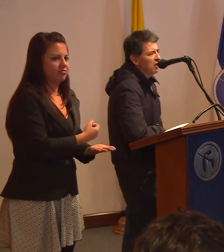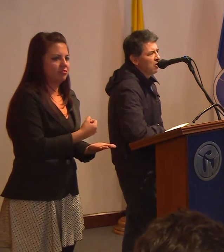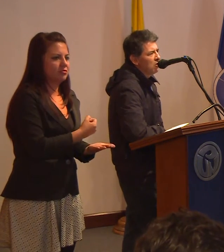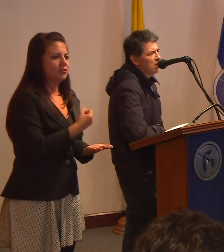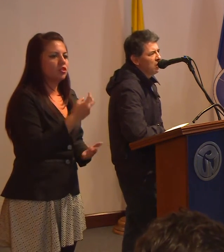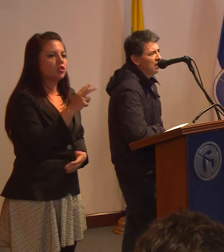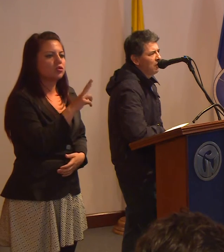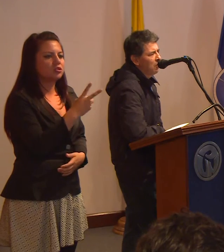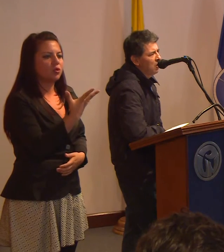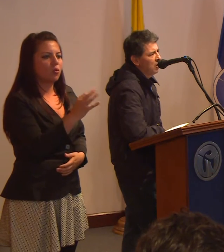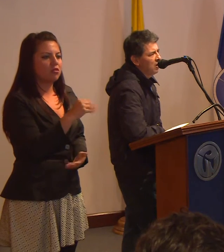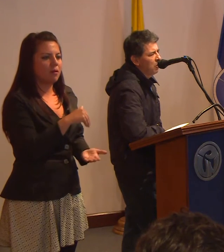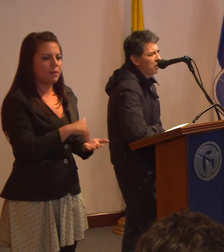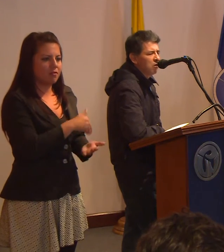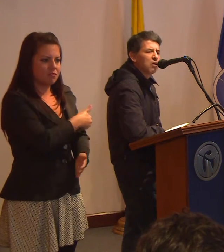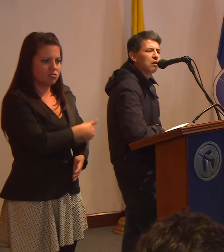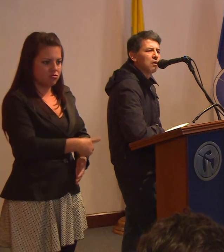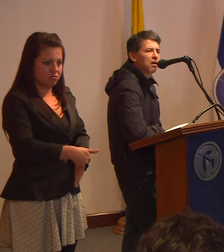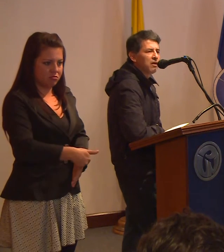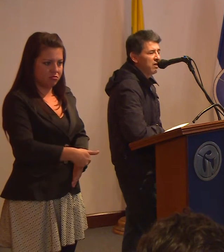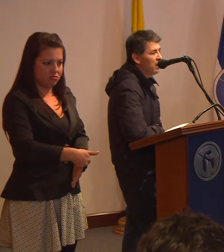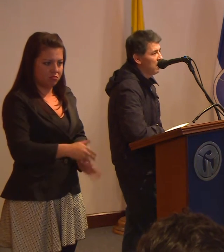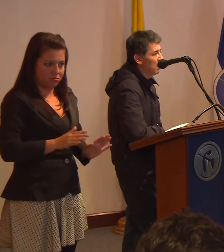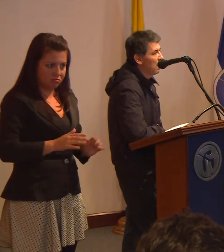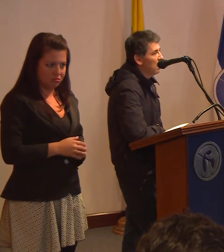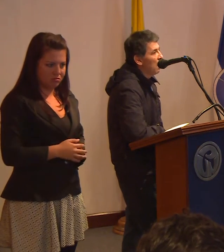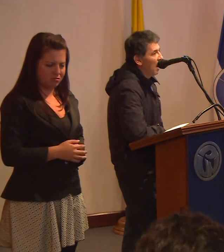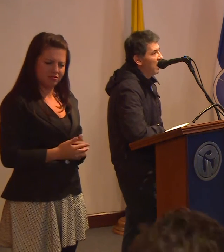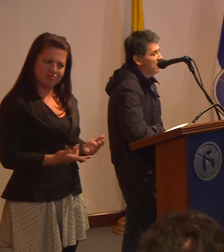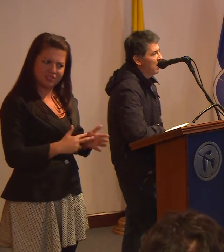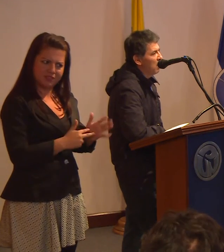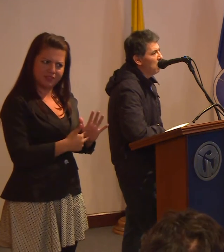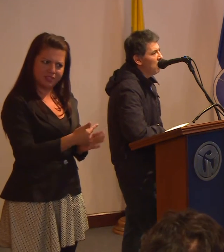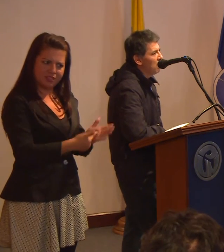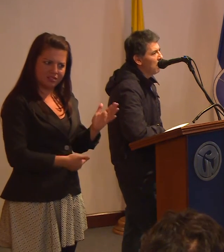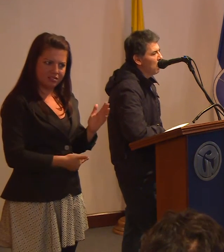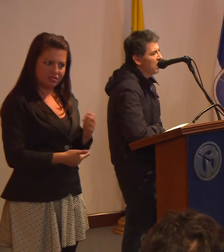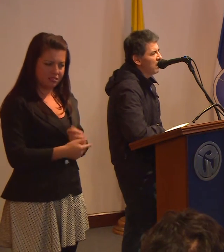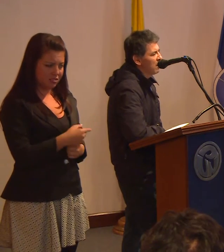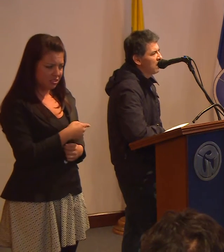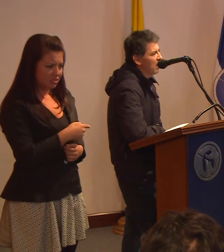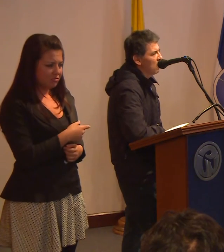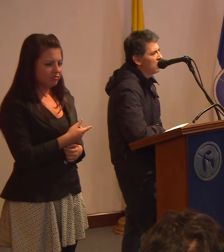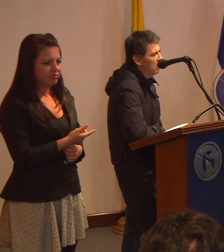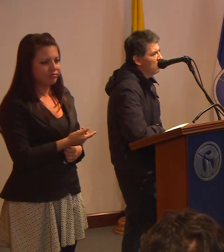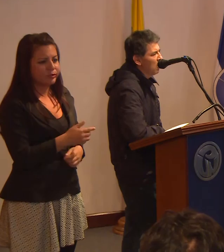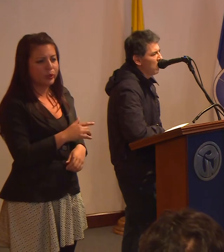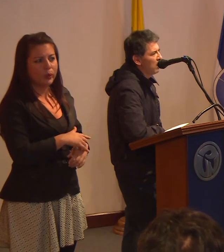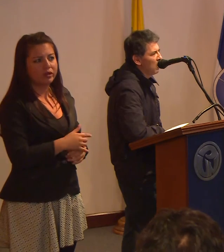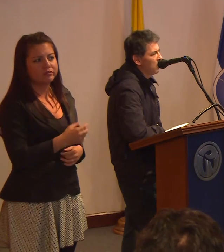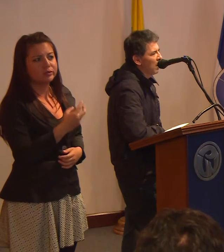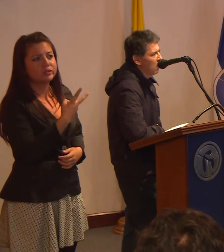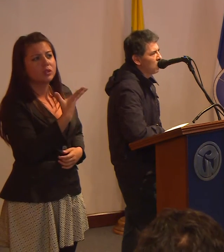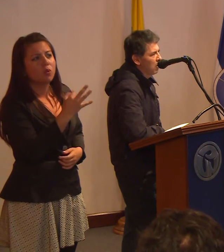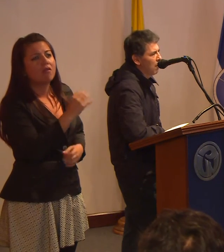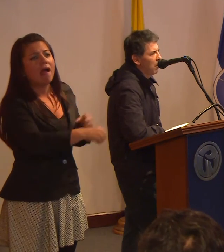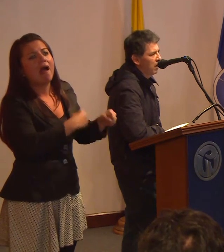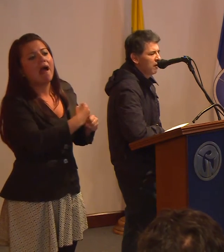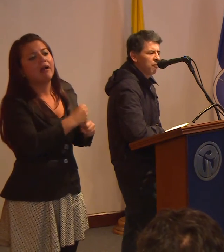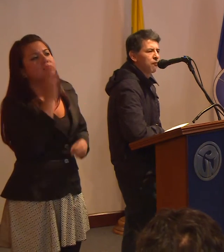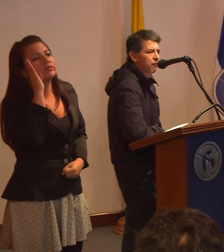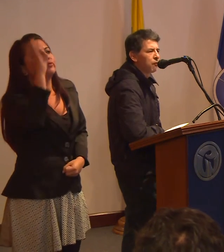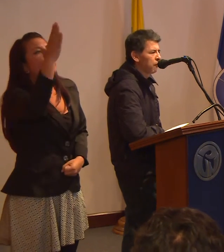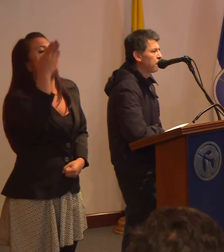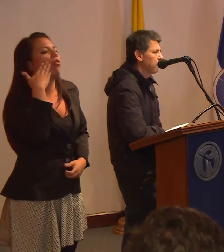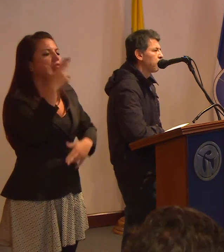de 250 mil millones de pesos. Es decir, a ese ritmo vamos a necesitar 250 años para construir